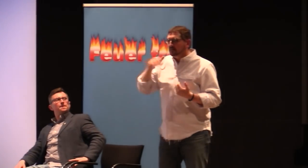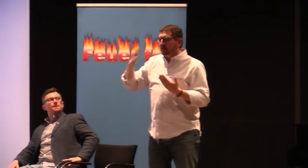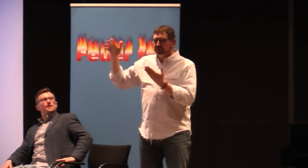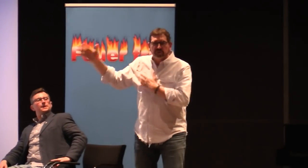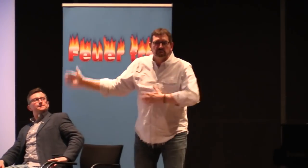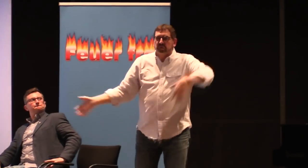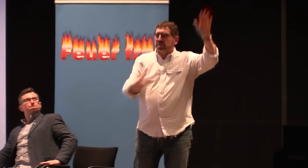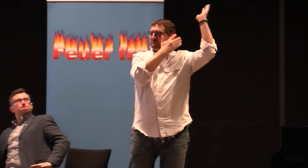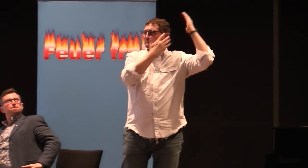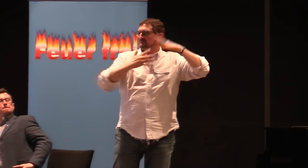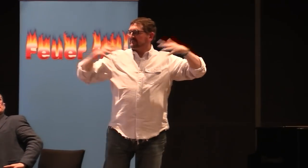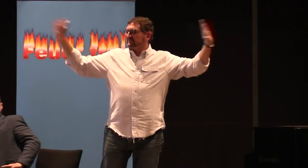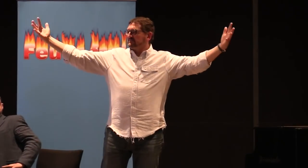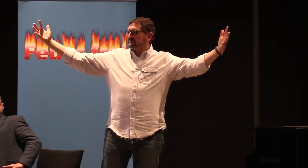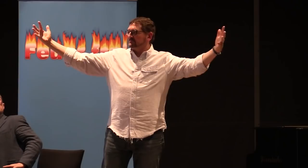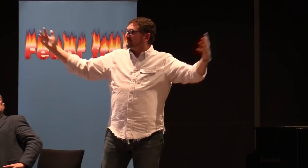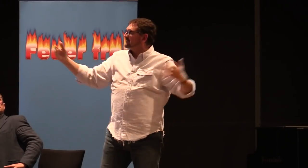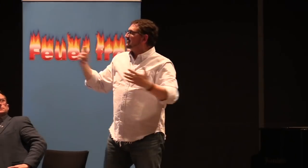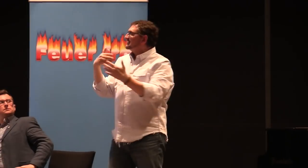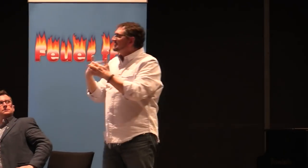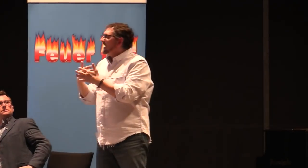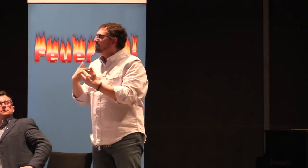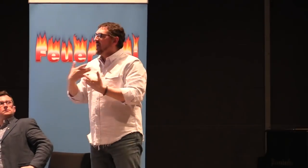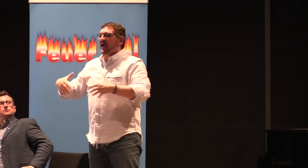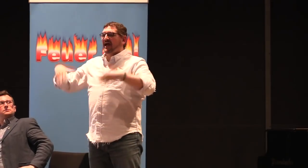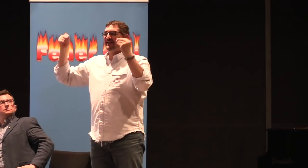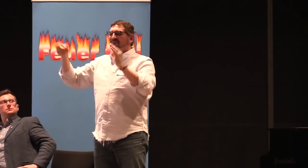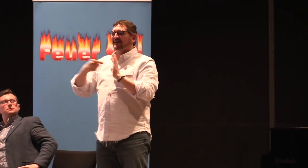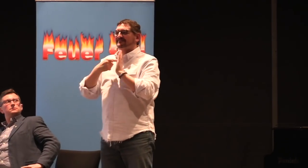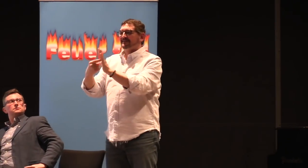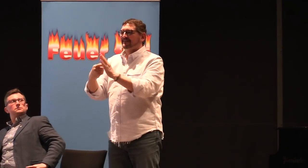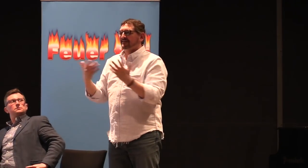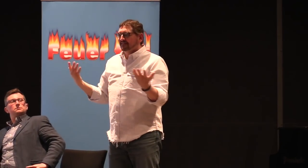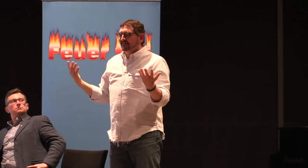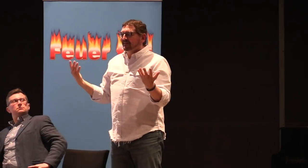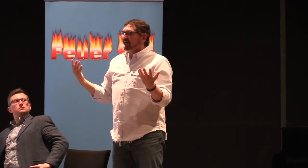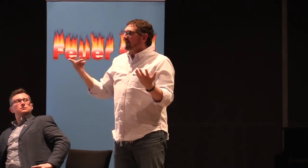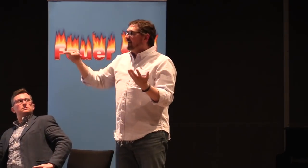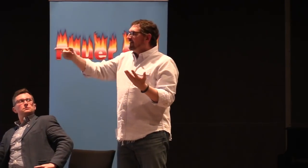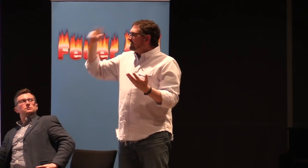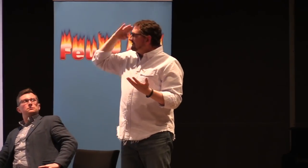Ja, und das ist natürlich schon erschreckend, dass man jetzt sieht, also wenn ich mir überlege, dass ja, der größte Teil ist so mein